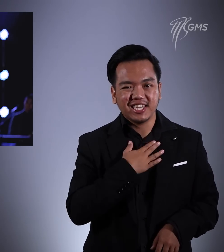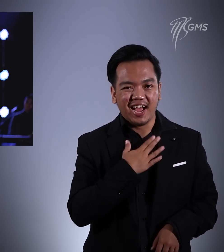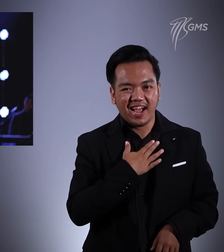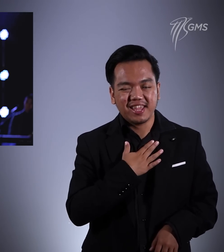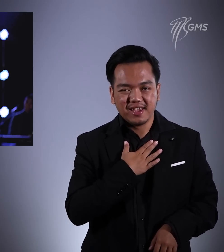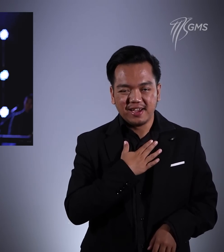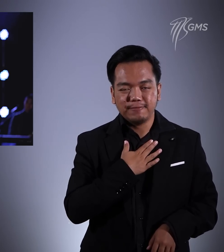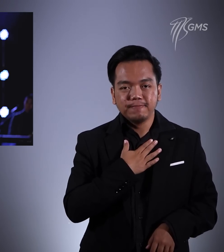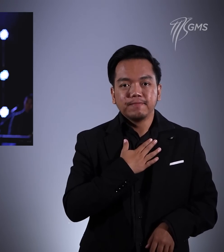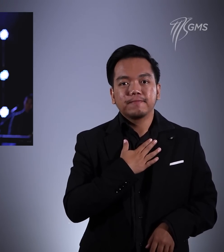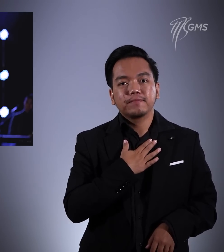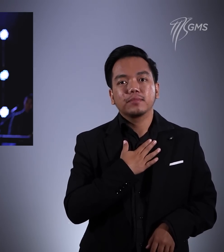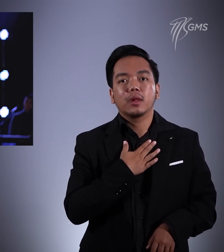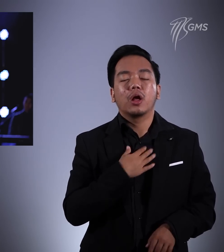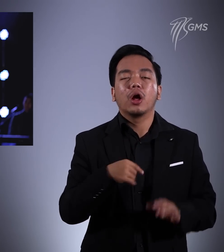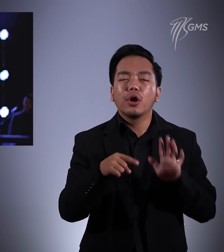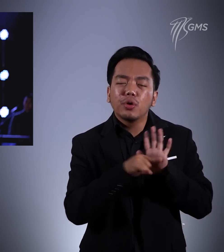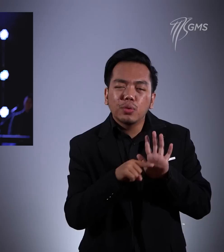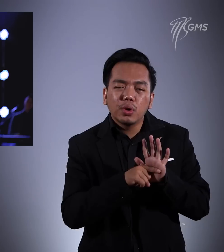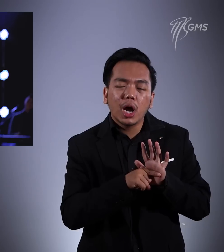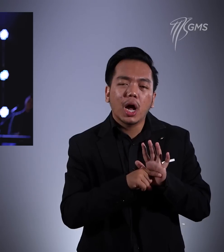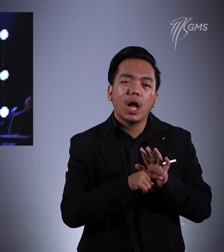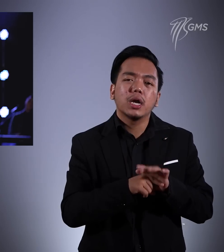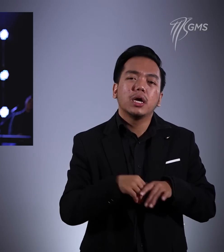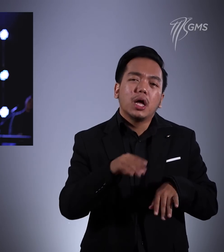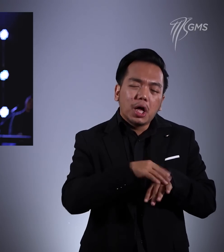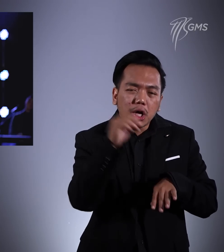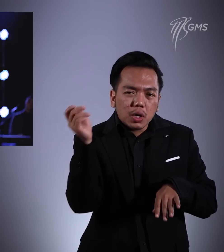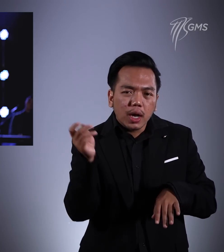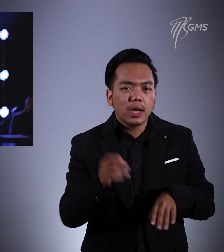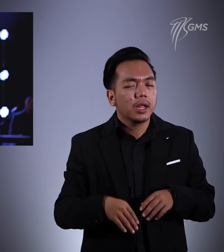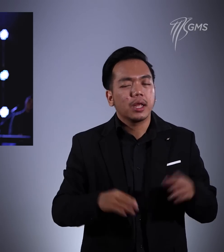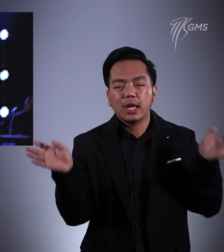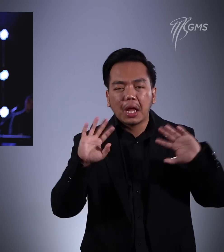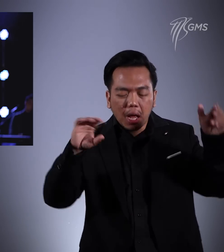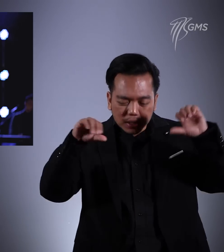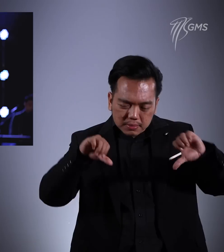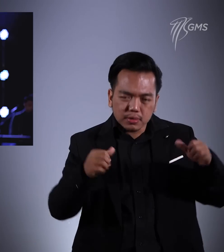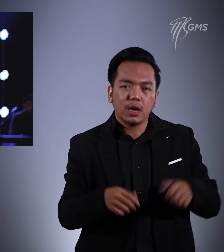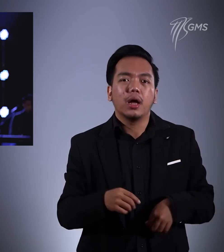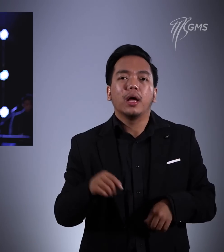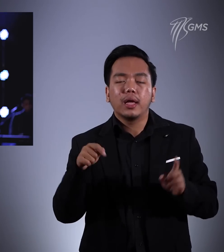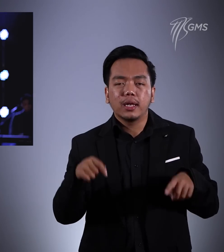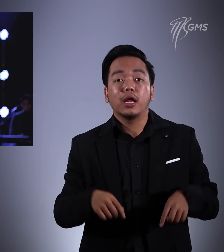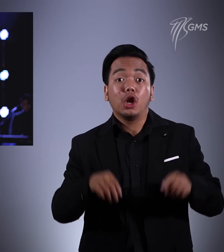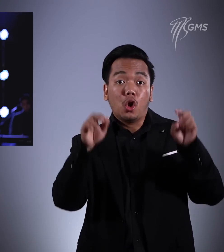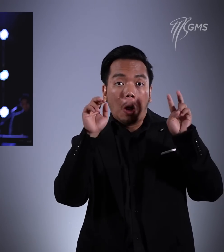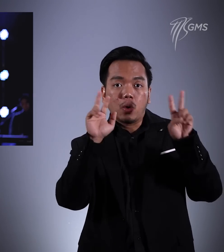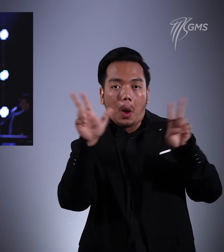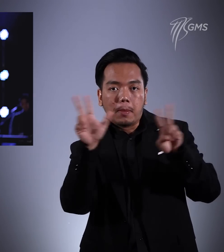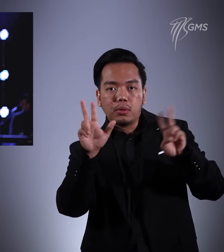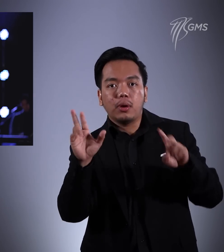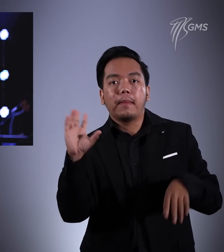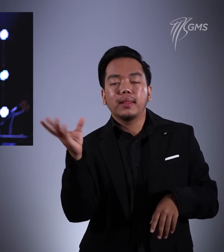secara rohani, kekurangan, kelemahan saya, ketidaksempurnaan semuanya itu, 28 tahun ini, saya ingat